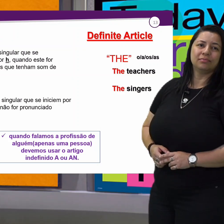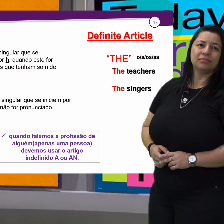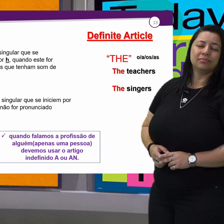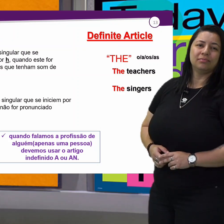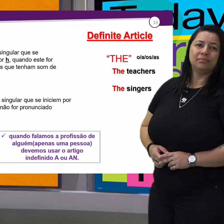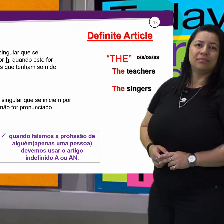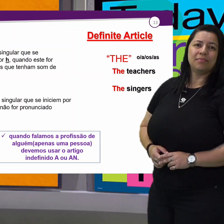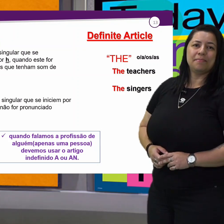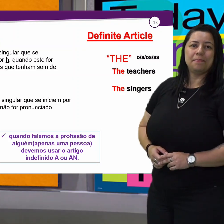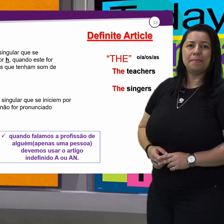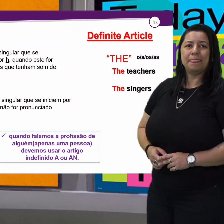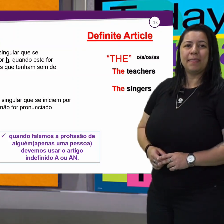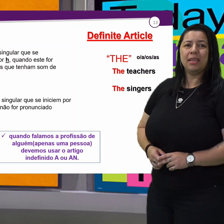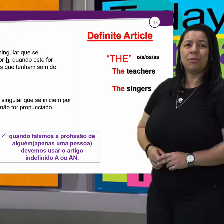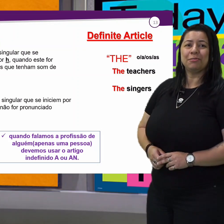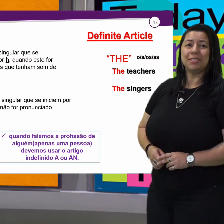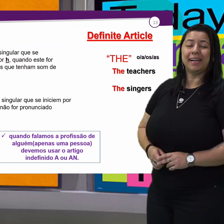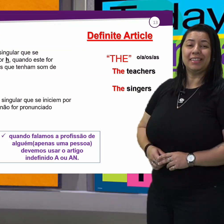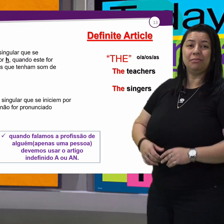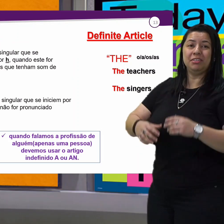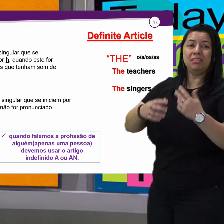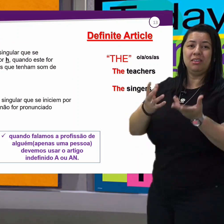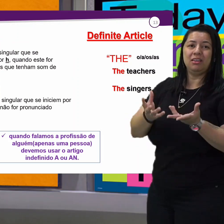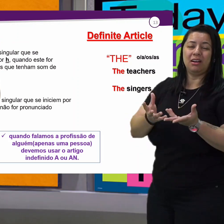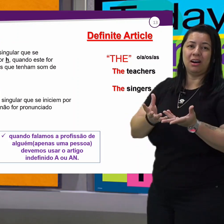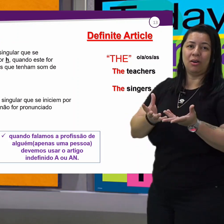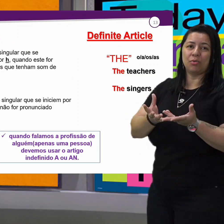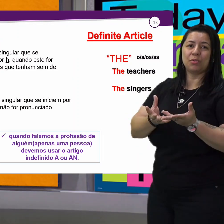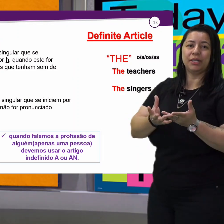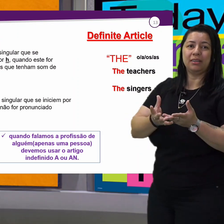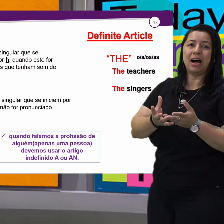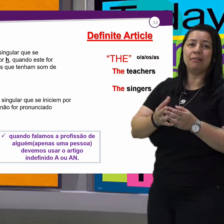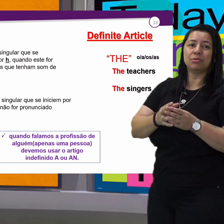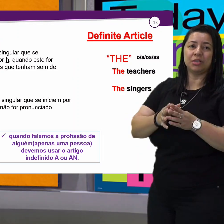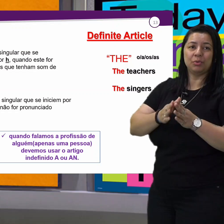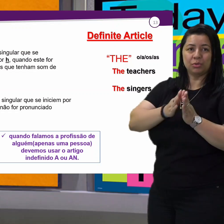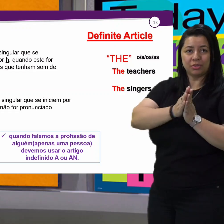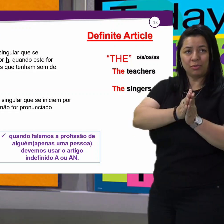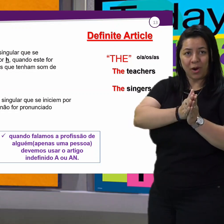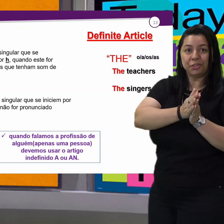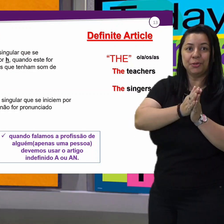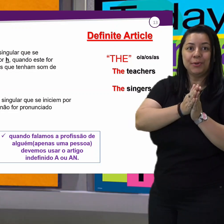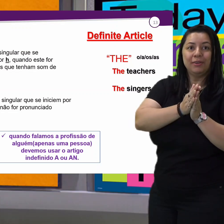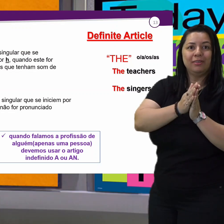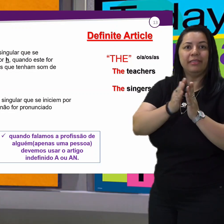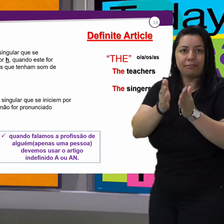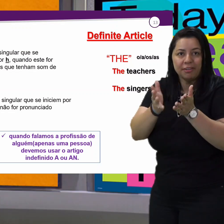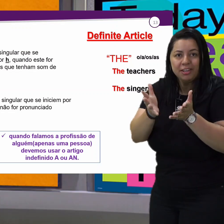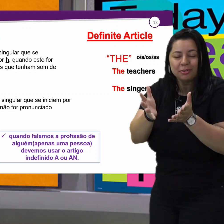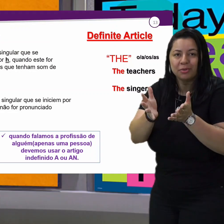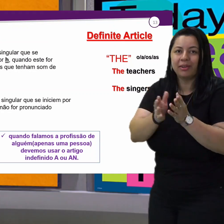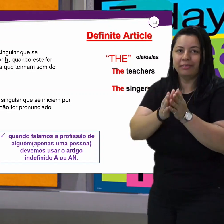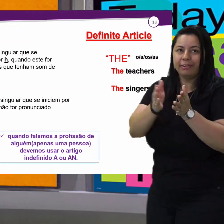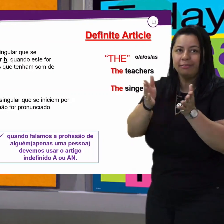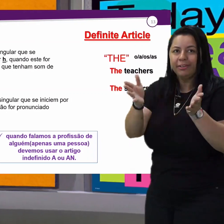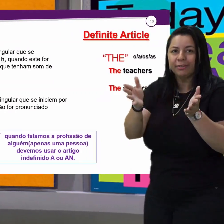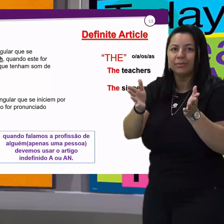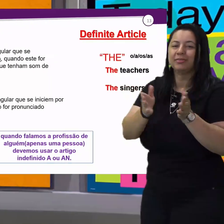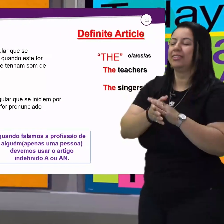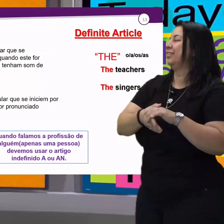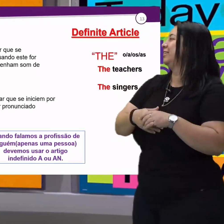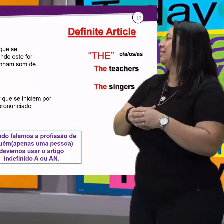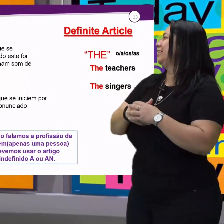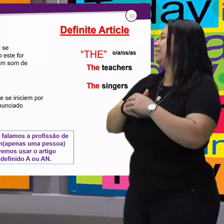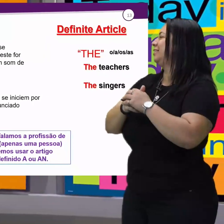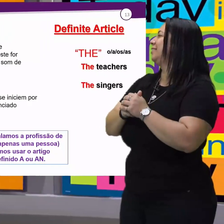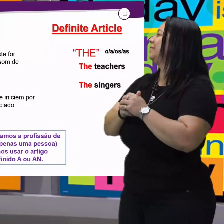profissão porque a gente está falando sobre profissão hoje. E quando você quer definir algo, né, aí você usa o artigo definido, né? Definido.